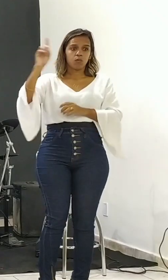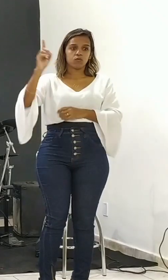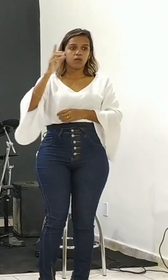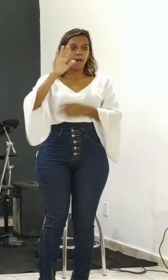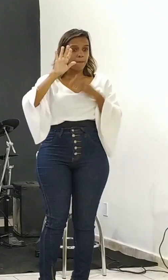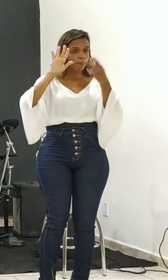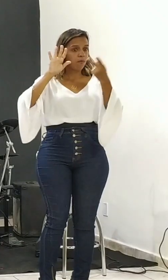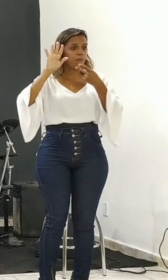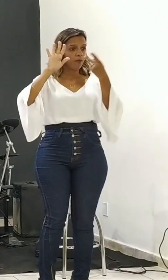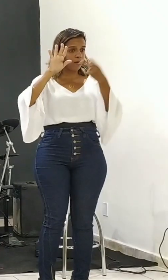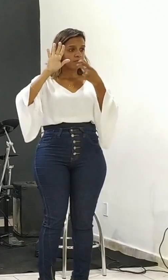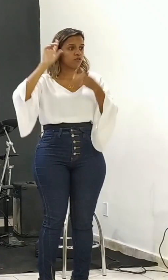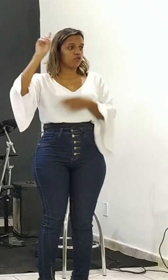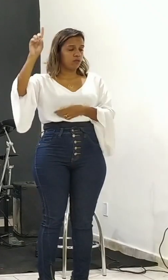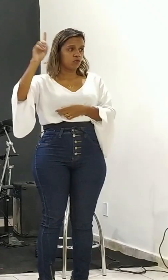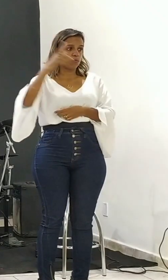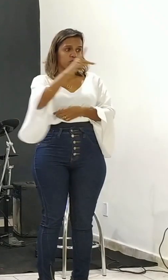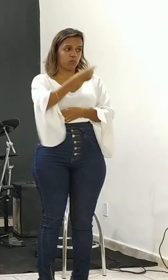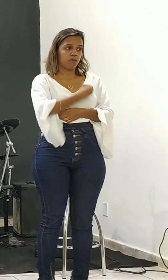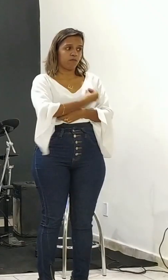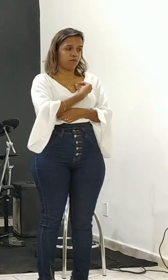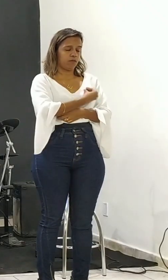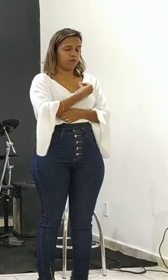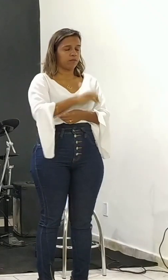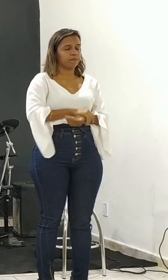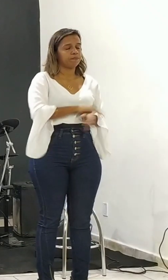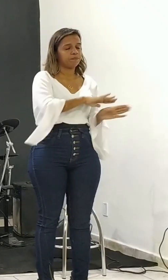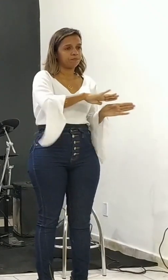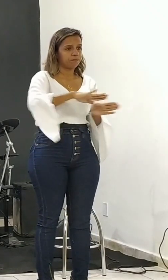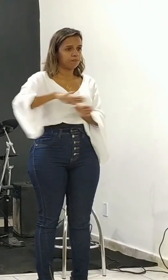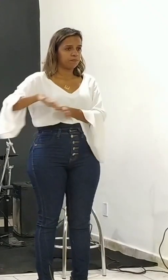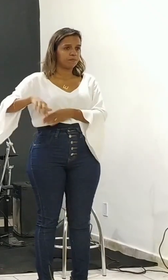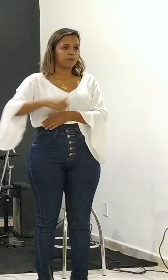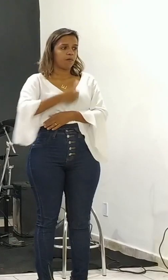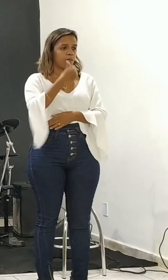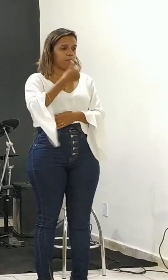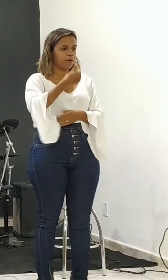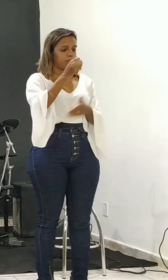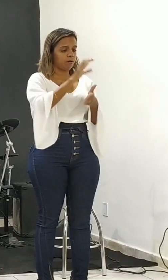para você. 1 Coríntios capítulo 3, versículo 16.